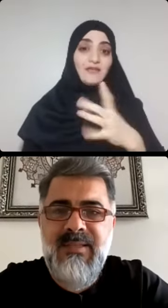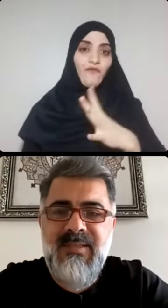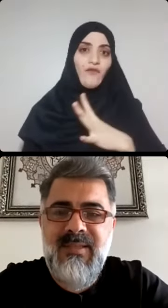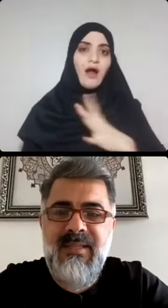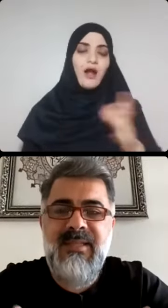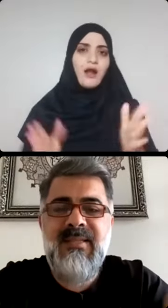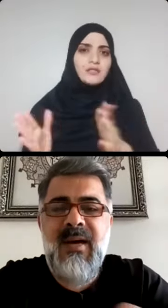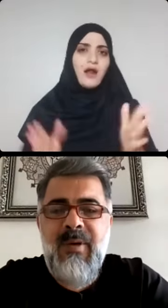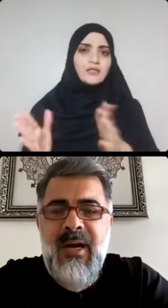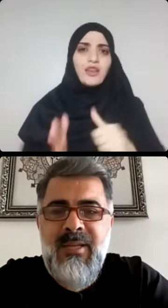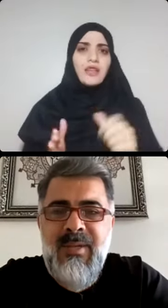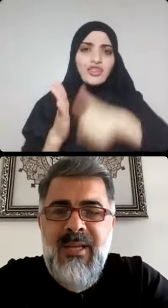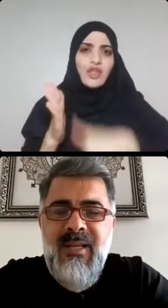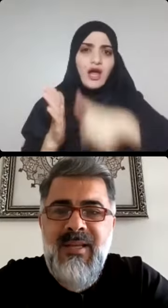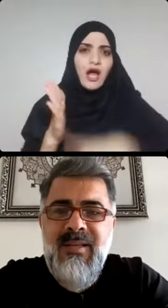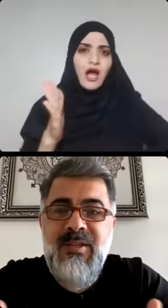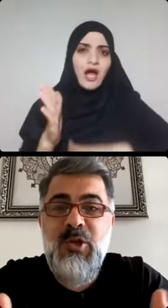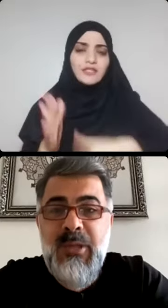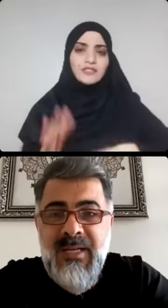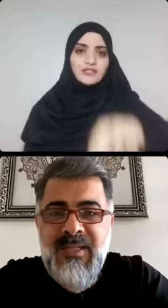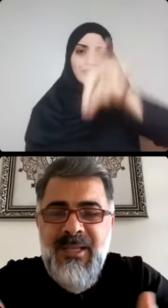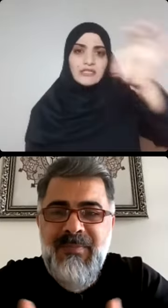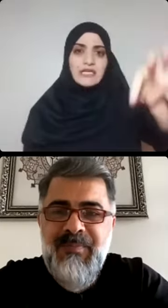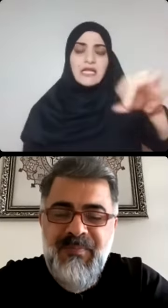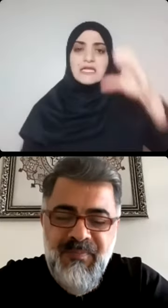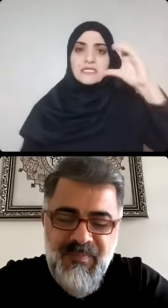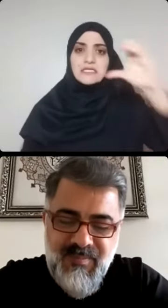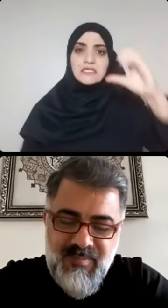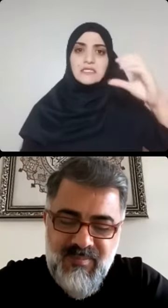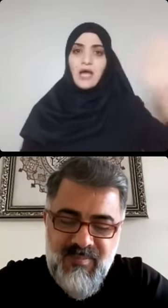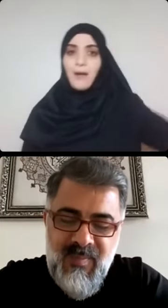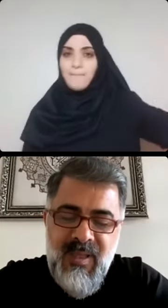Tarihçiler, İslam alimleri diyorlar ki